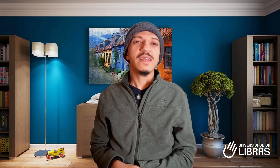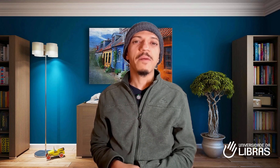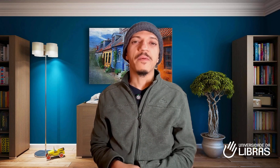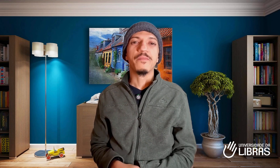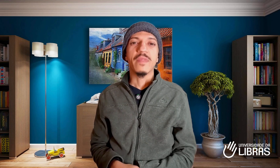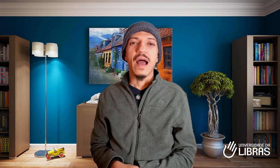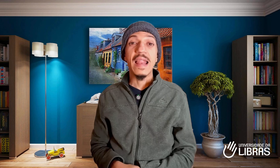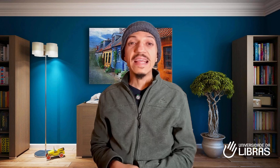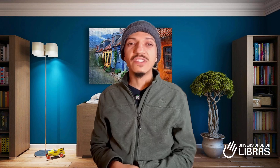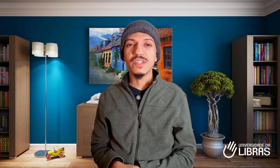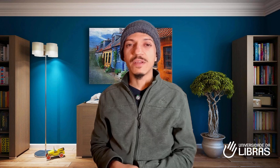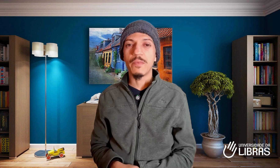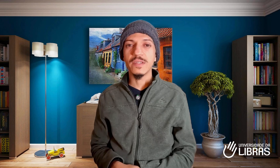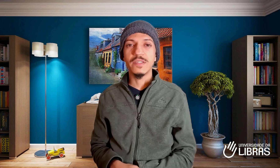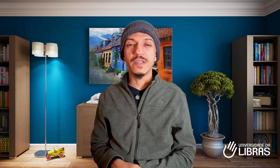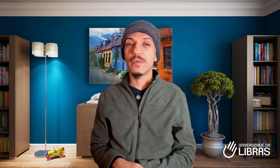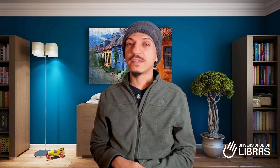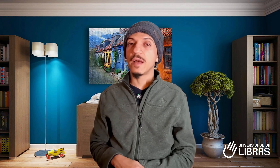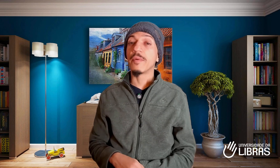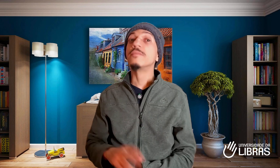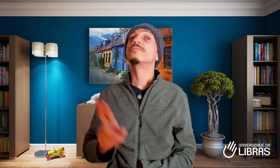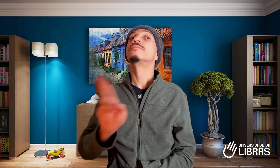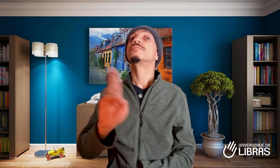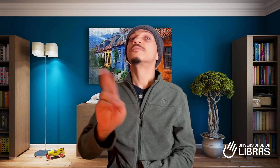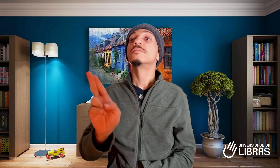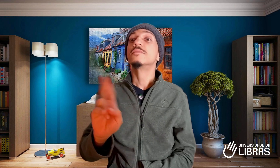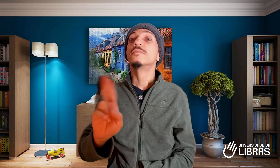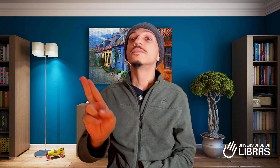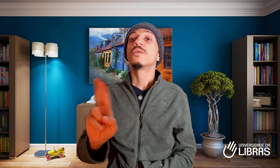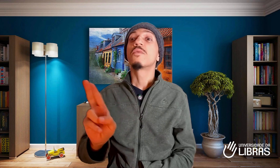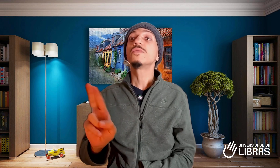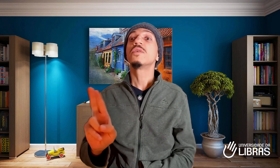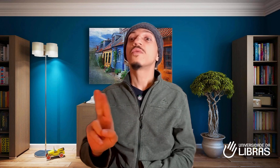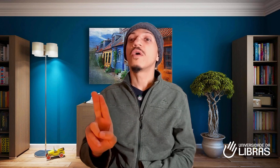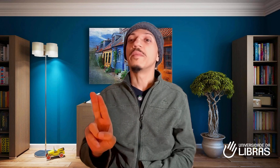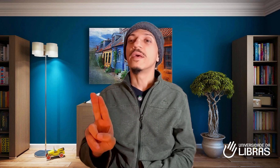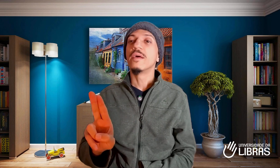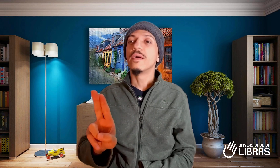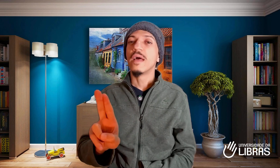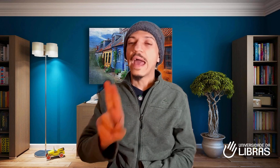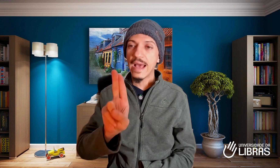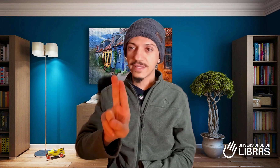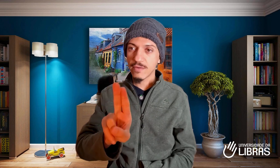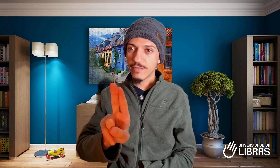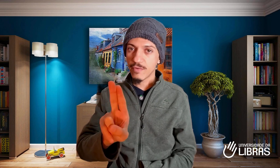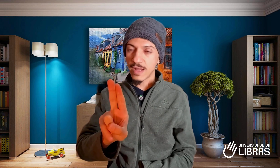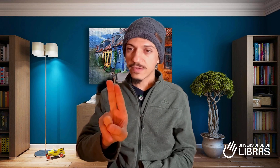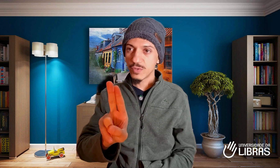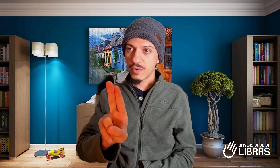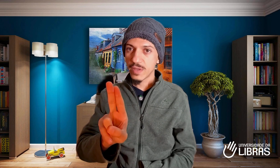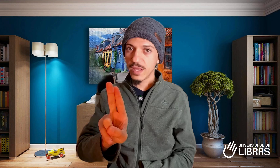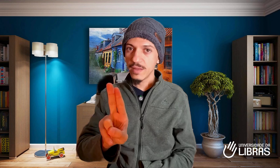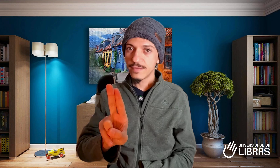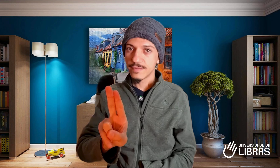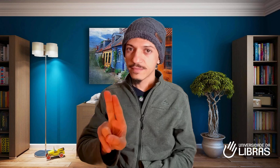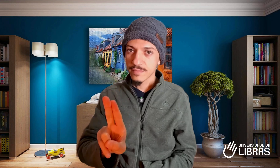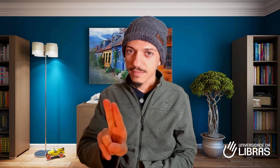exemplo, além disso, você pode dizer, por exemplo, qual o seu nome? É essa configuração de mão aqui. Vendo